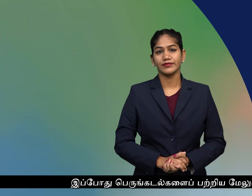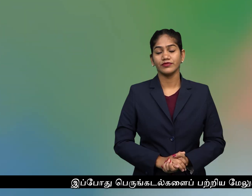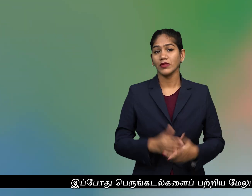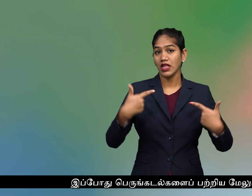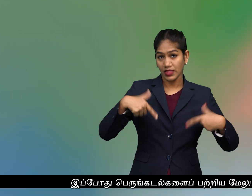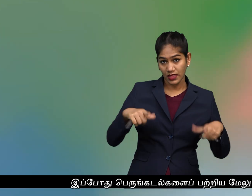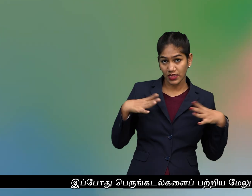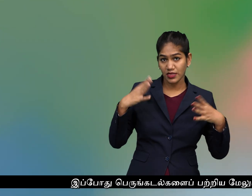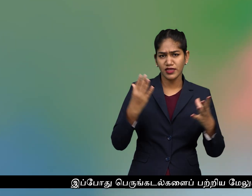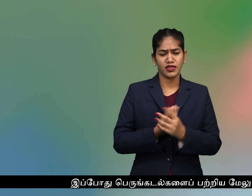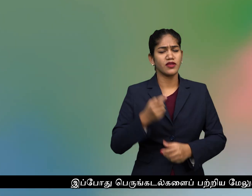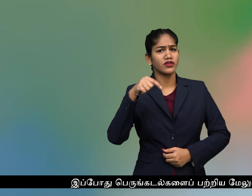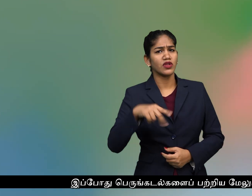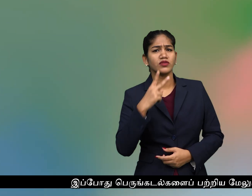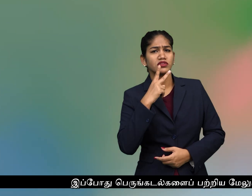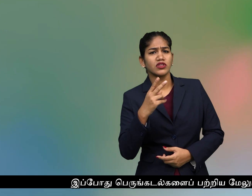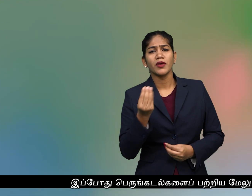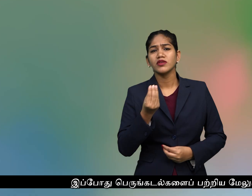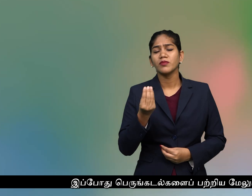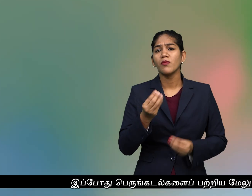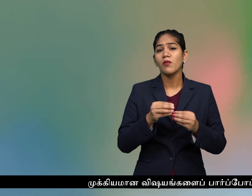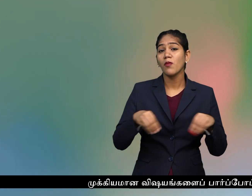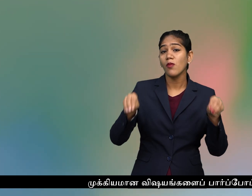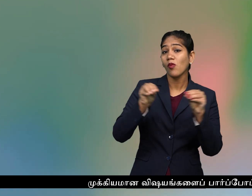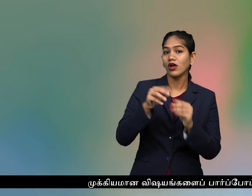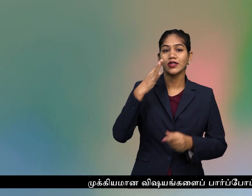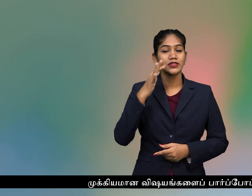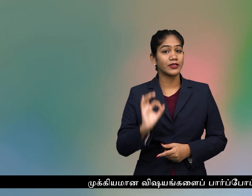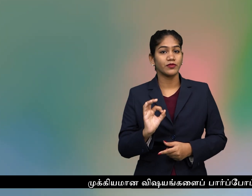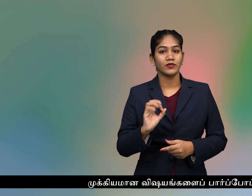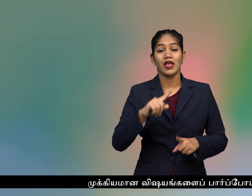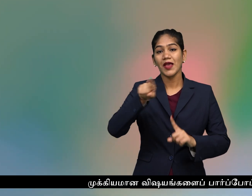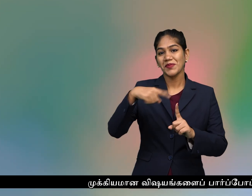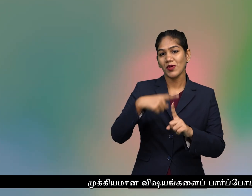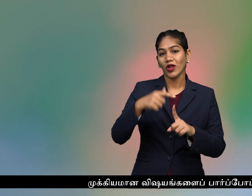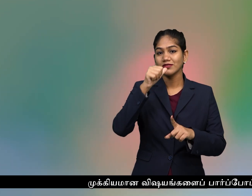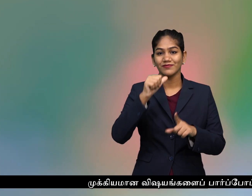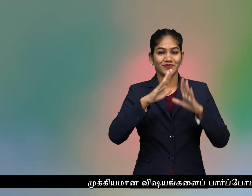இப்போது பெருங்கடல்களைப் பற்றிய மேலும் சில முக்கியமான விஷயங்களை பார்ப்போம்.